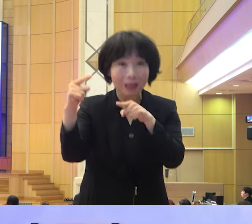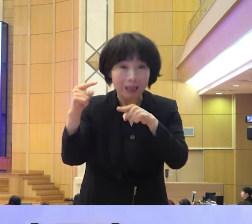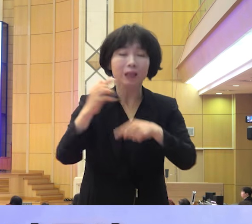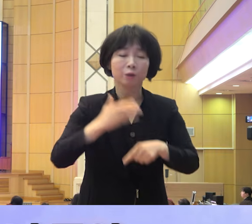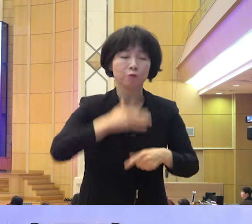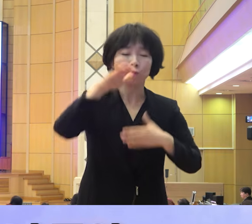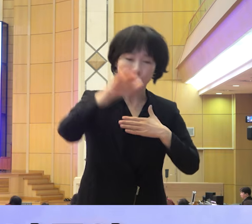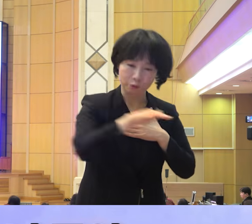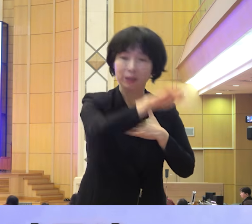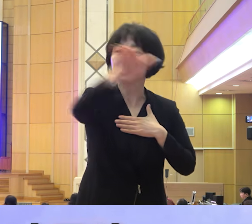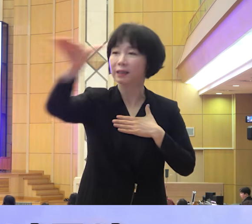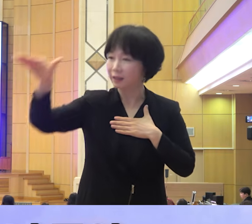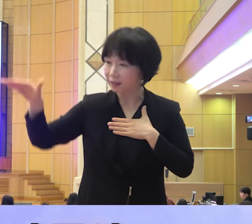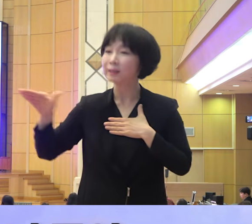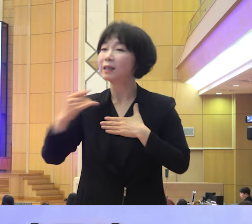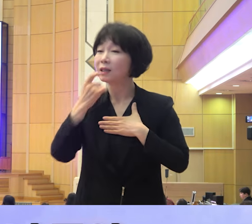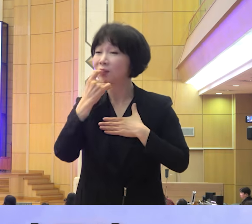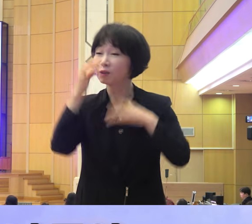우리를